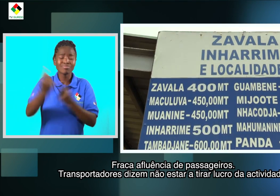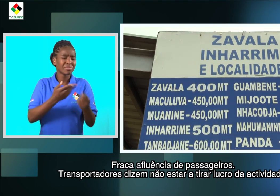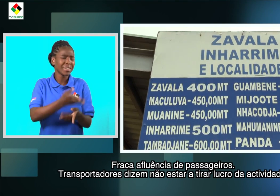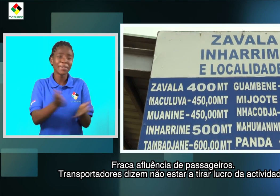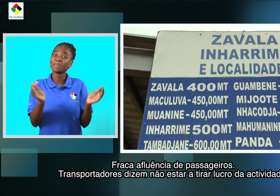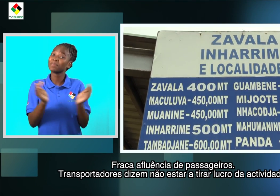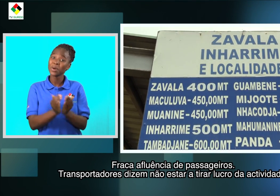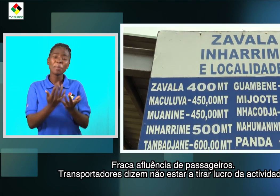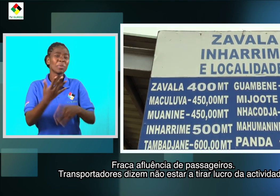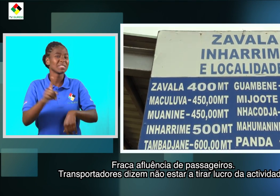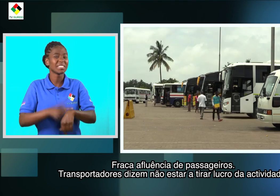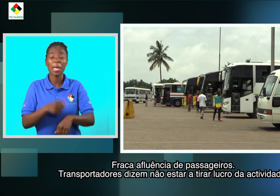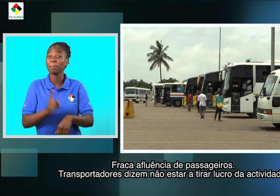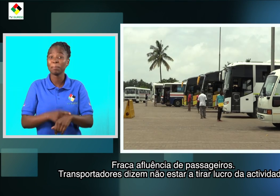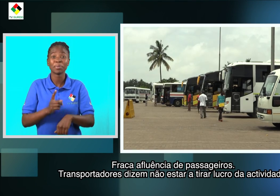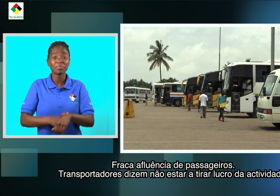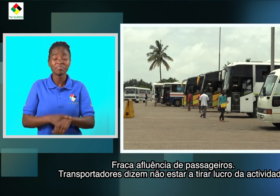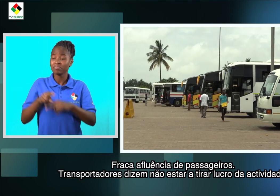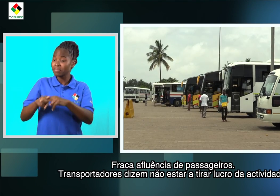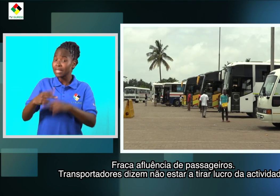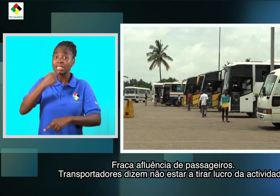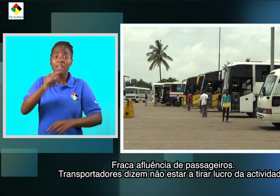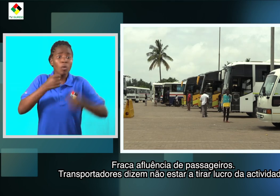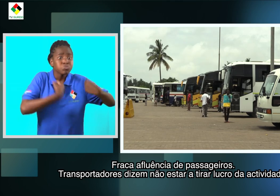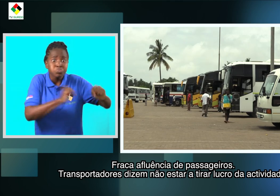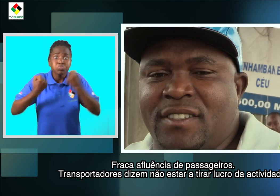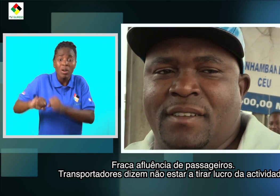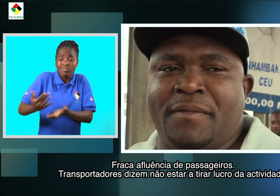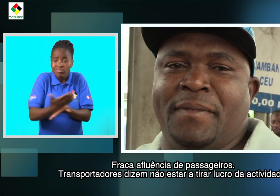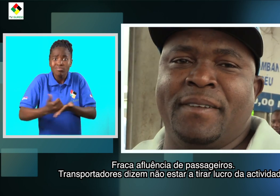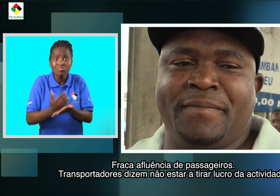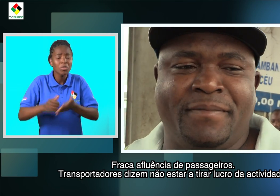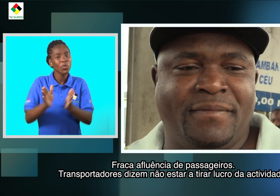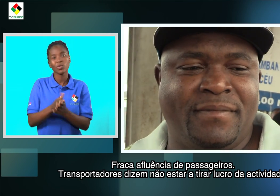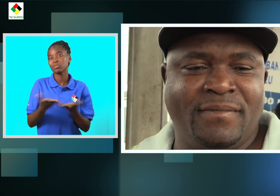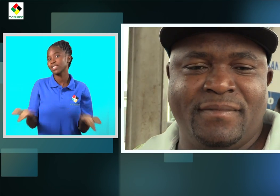procura de passageiros. Transportadores dizem não estar a tirar lucro da atividade.